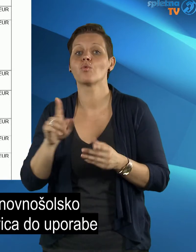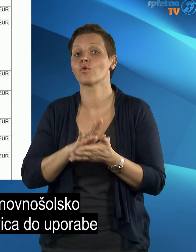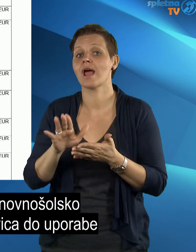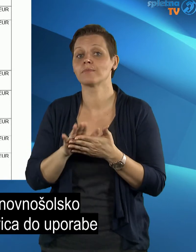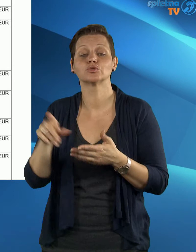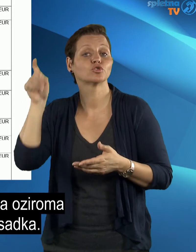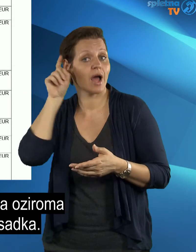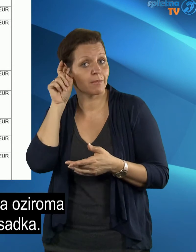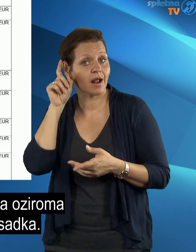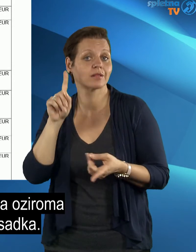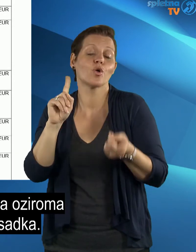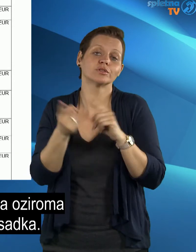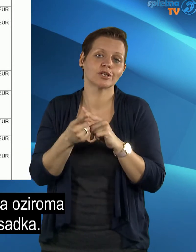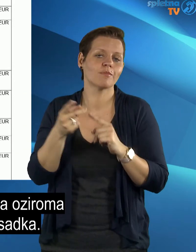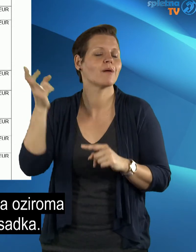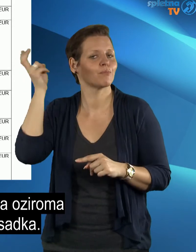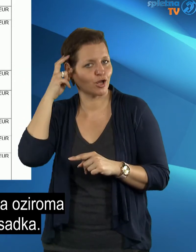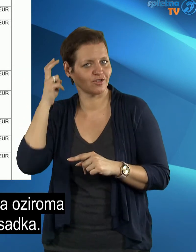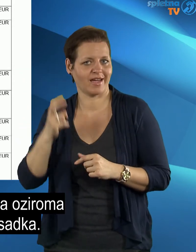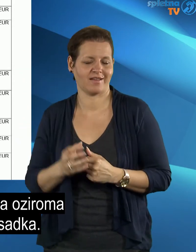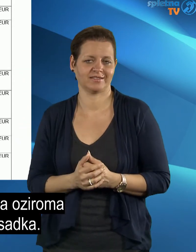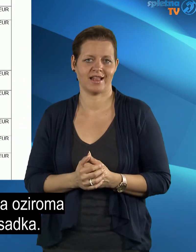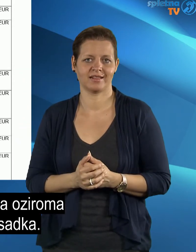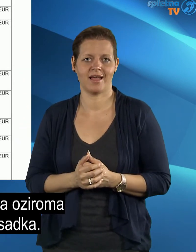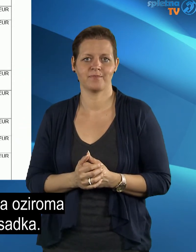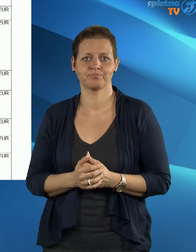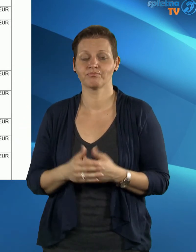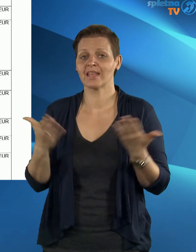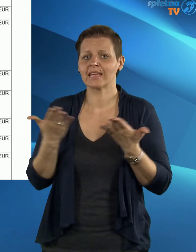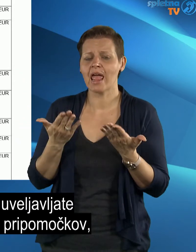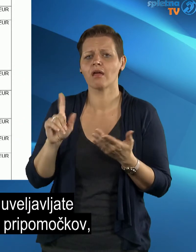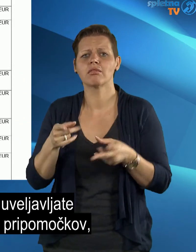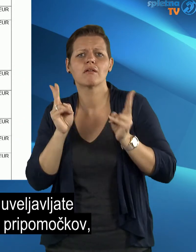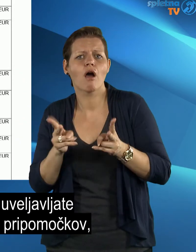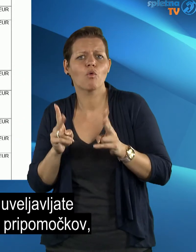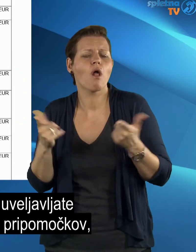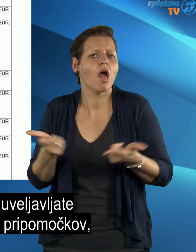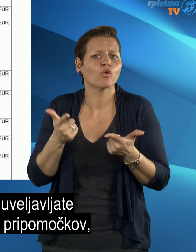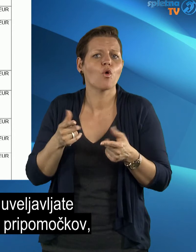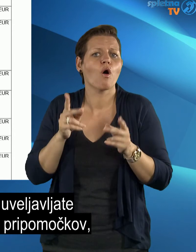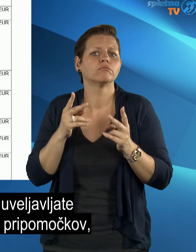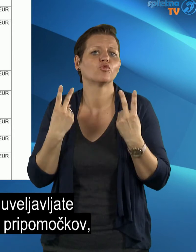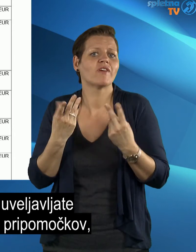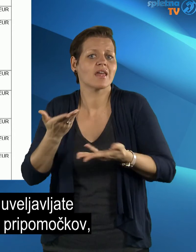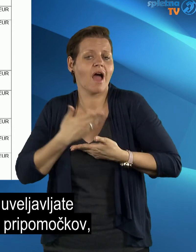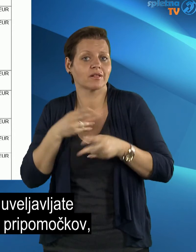slušnega aparata oziroma polževega vsadka. Kje in kako lahko uveljavljate pravico do